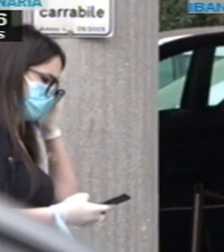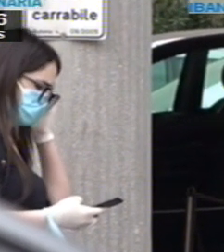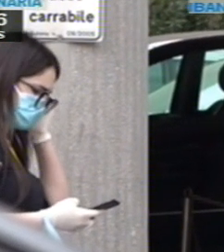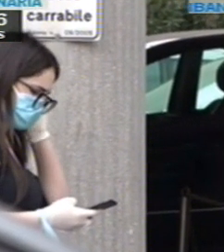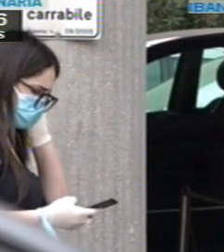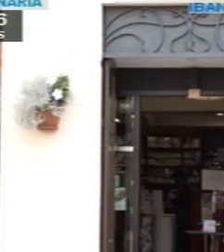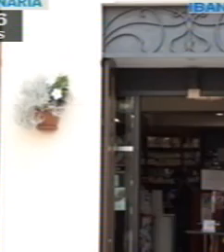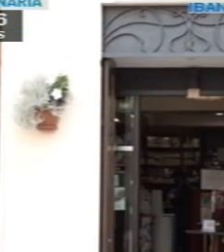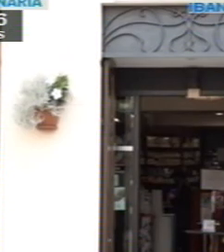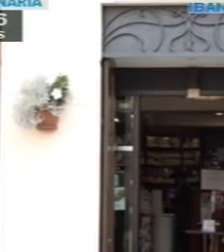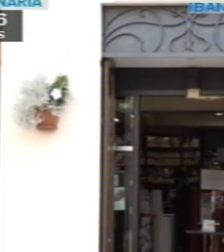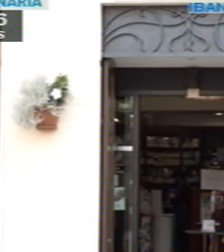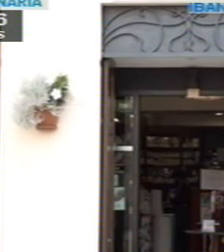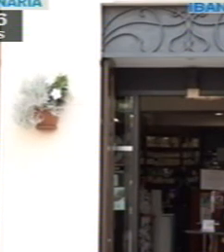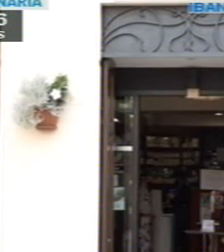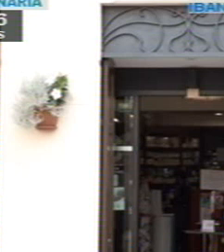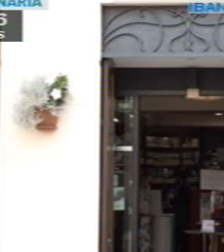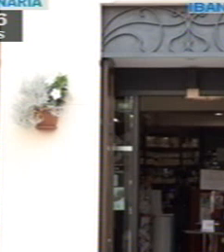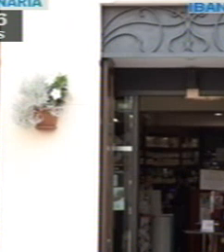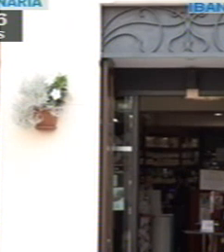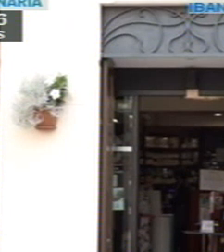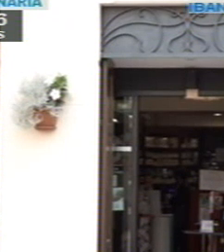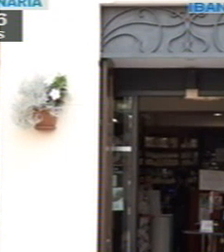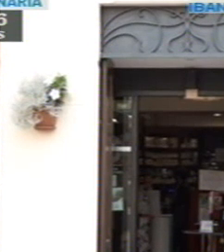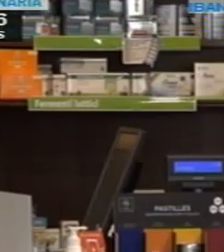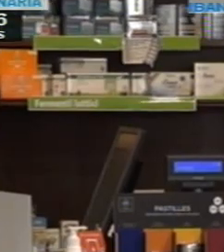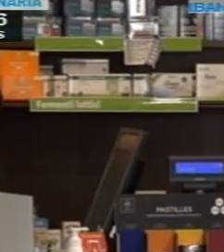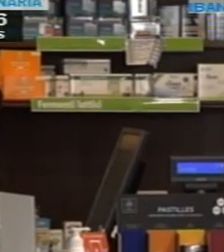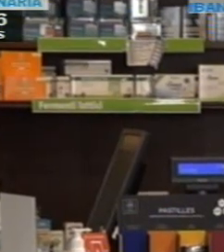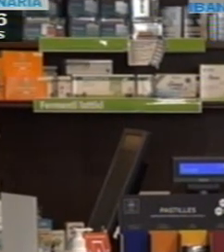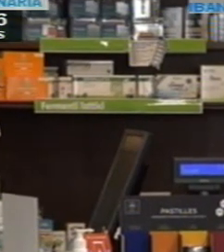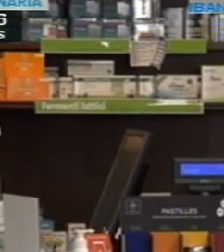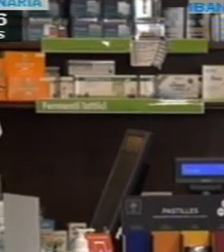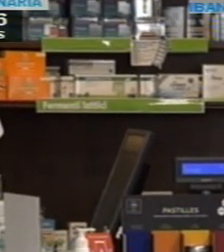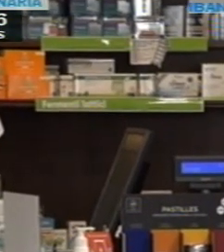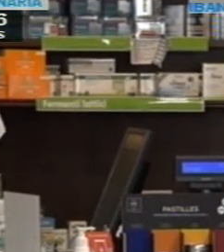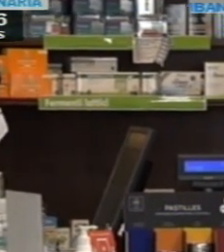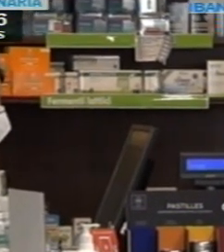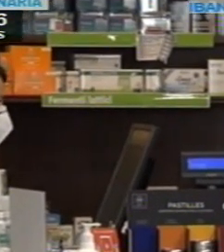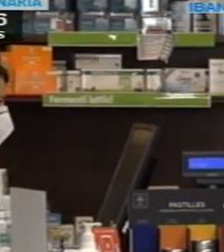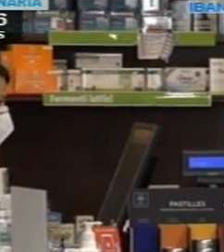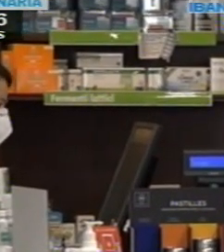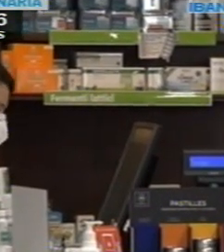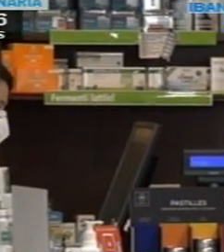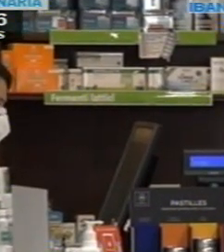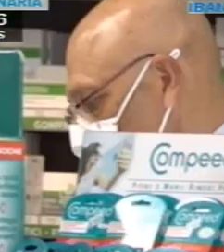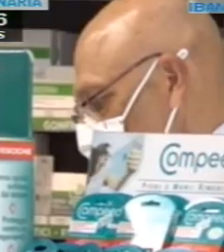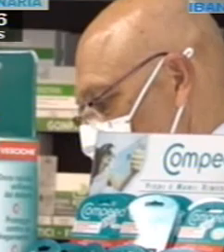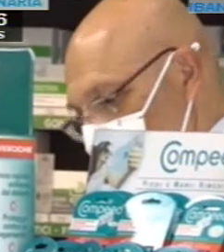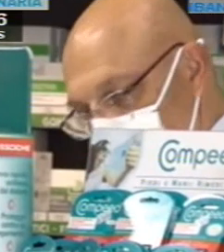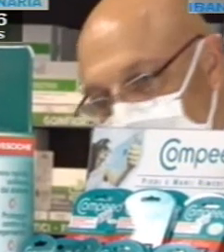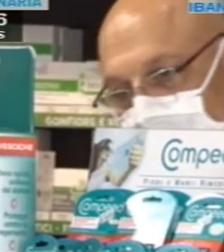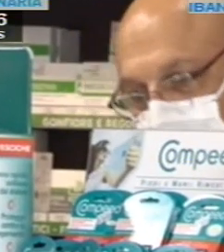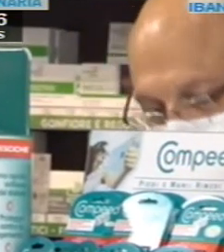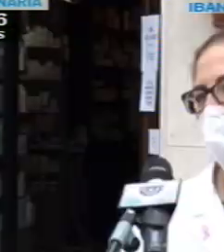sociali mantenute, il proprio farmacista è diventato un punto di riferimento per molte persone. Rapporto coltivato in modo particolare dai